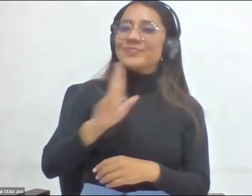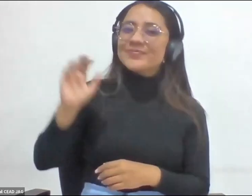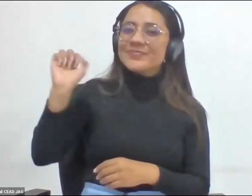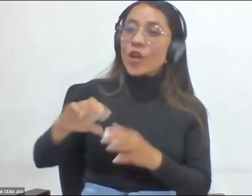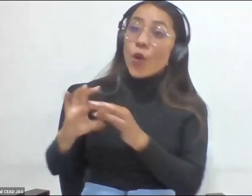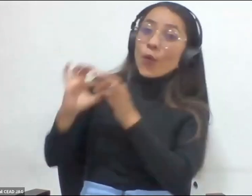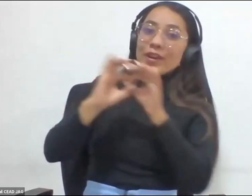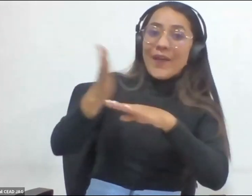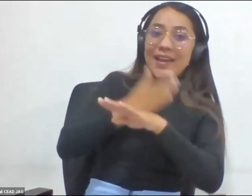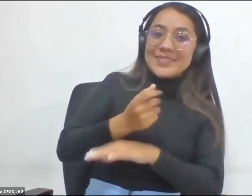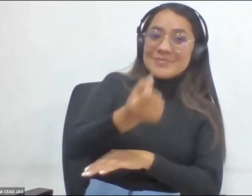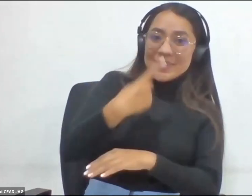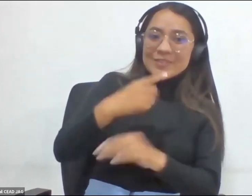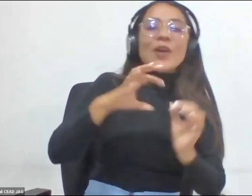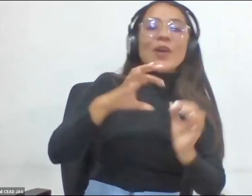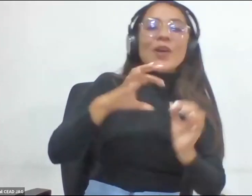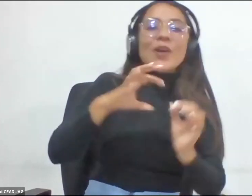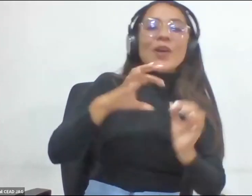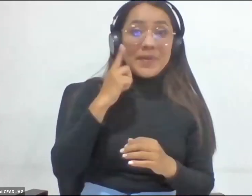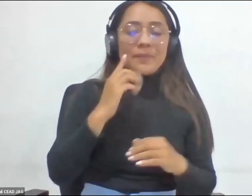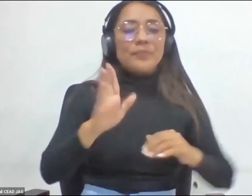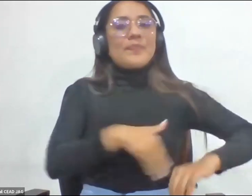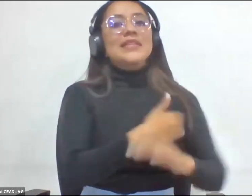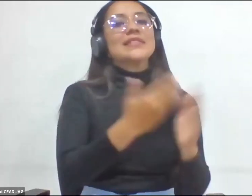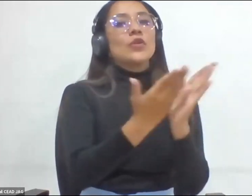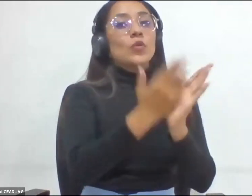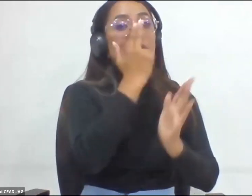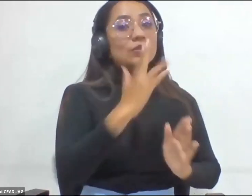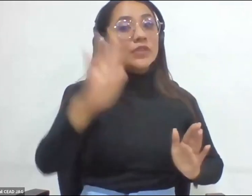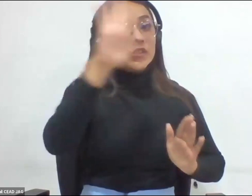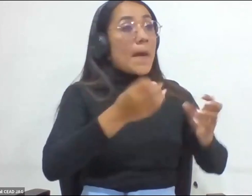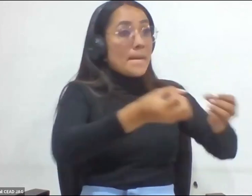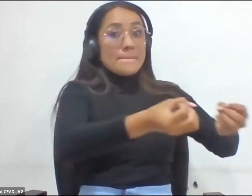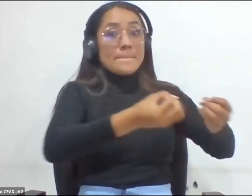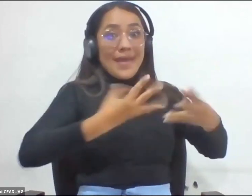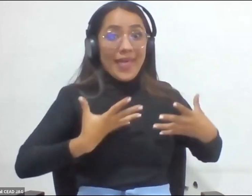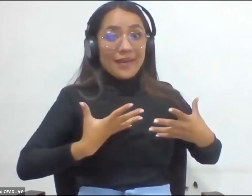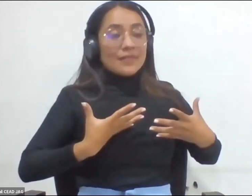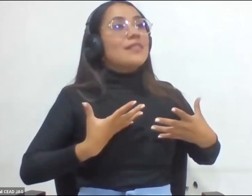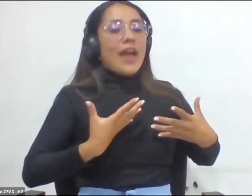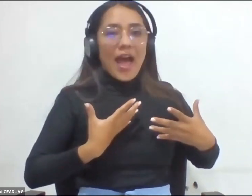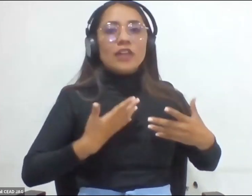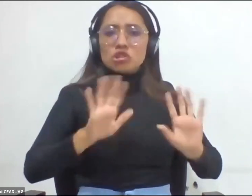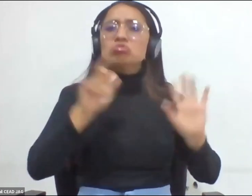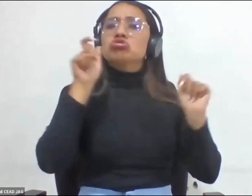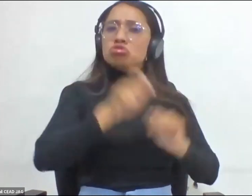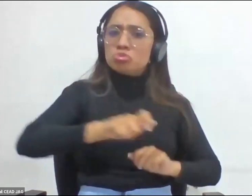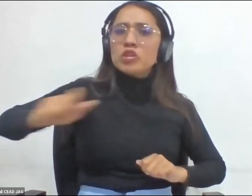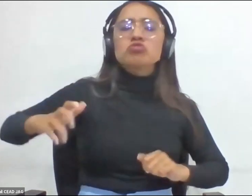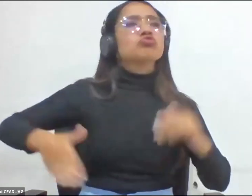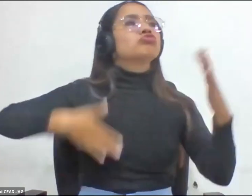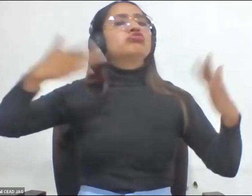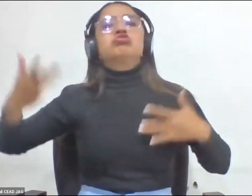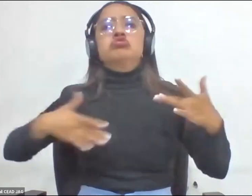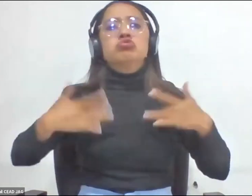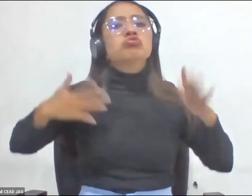de acuerdo a los cupos que nos entrega el Ministerio de Educación Ya hay unas personas que están gozando con el beneficio entonces ellas